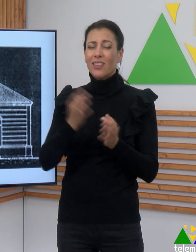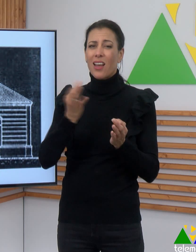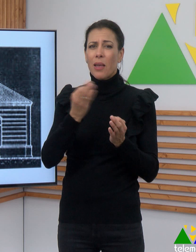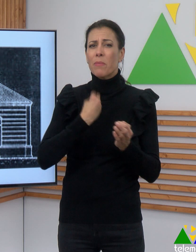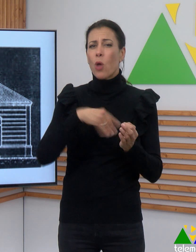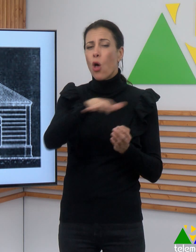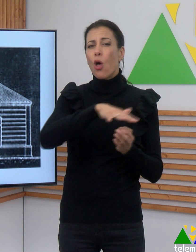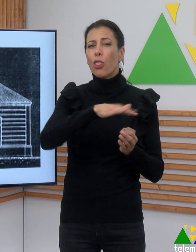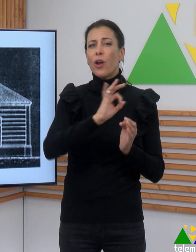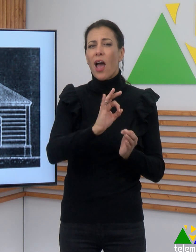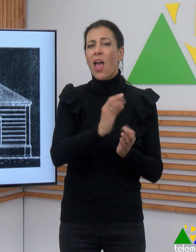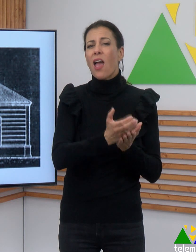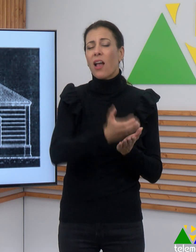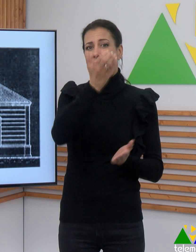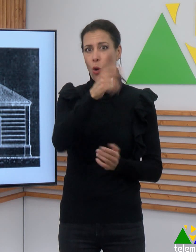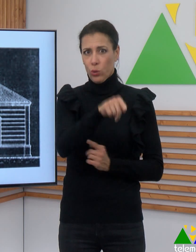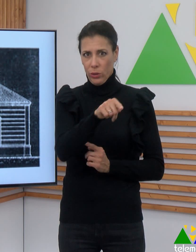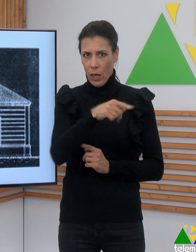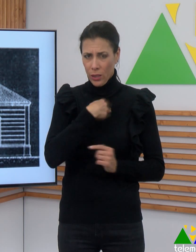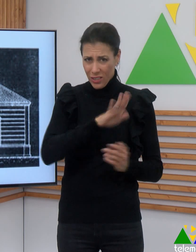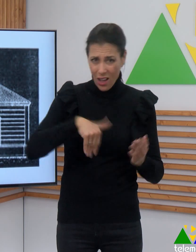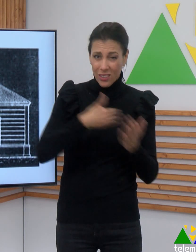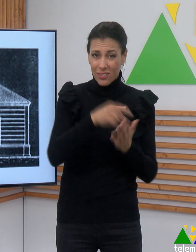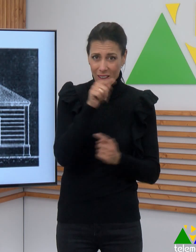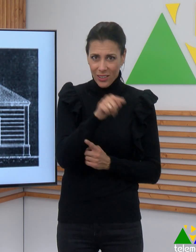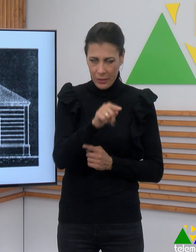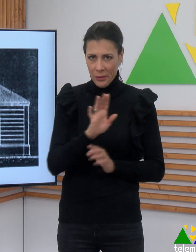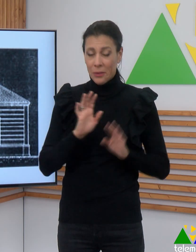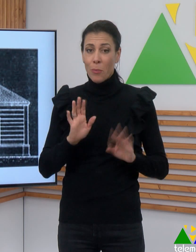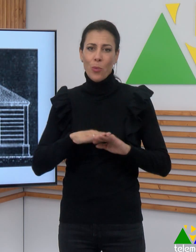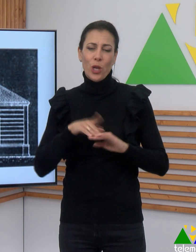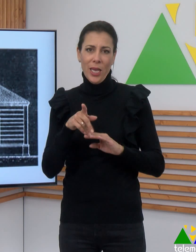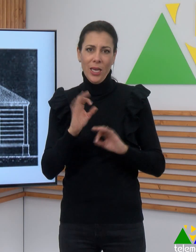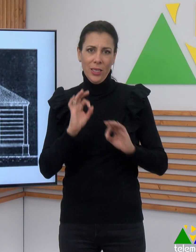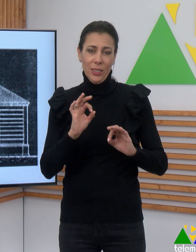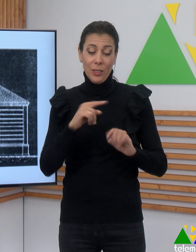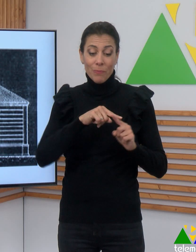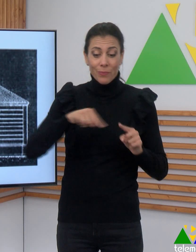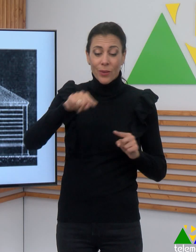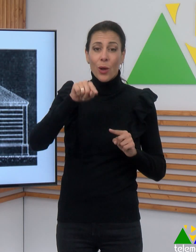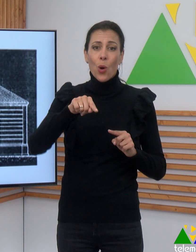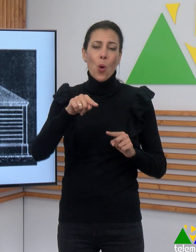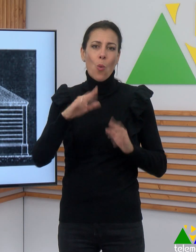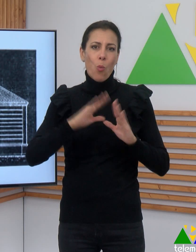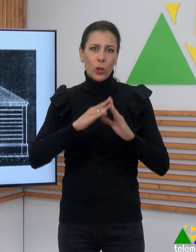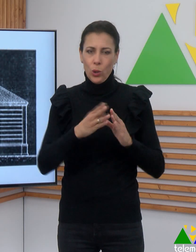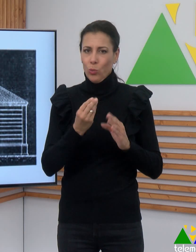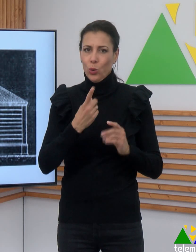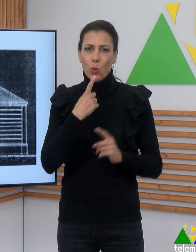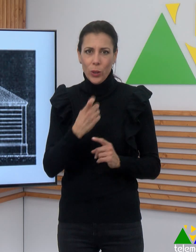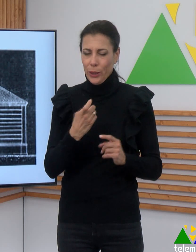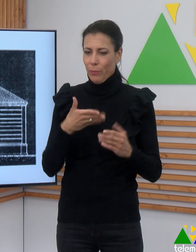Calahonda. Tenían la idea, pero tampoco salió el proyecto, porque ese tranvía del puerto, por lo que se ve, tuvo muchas